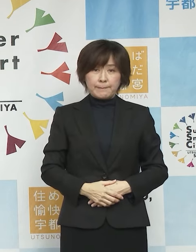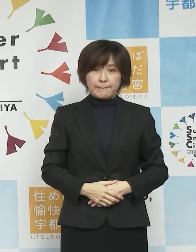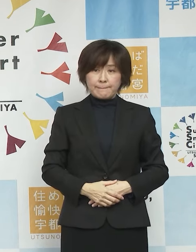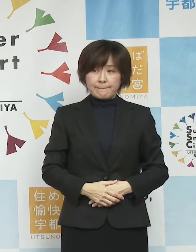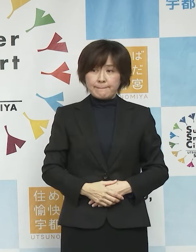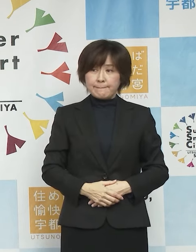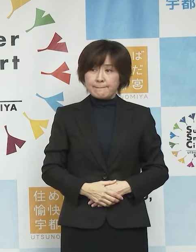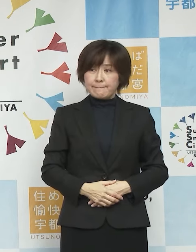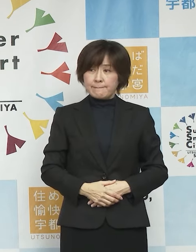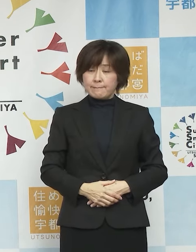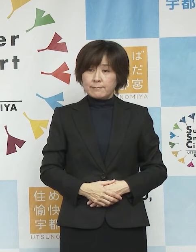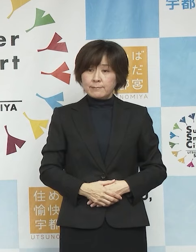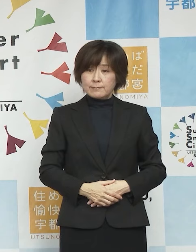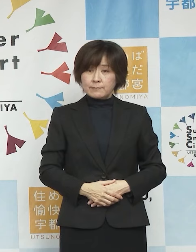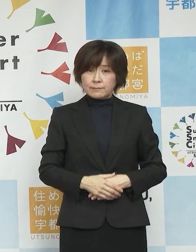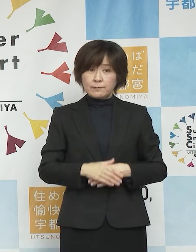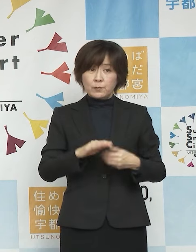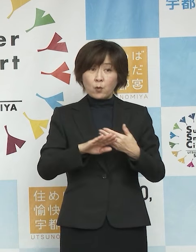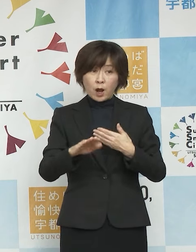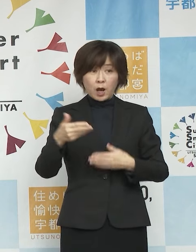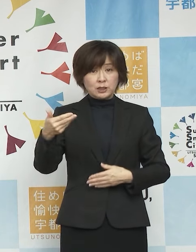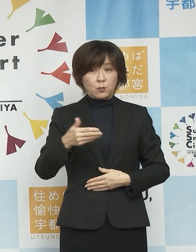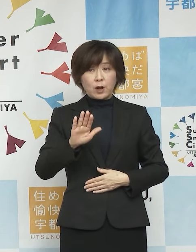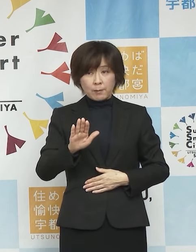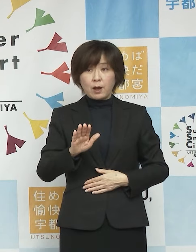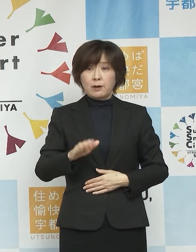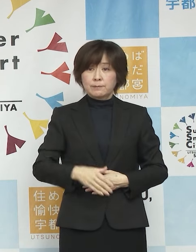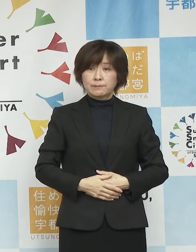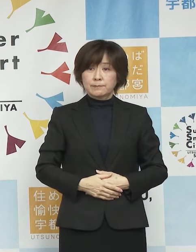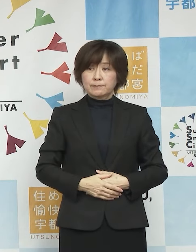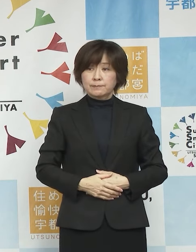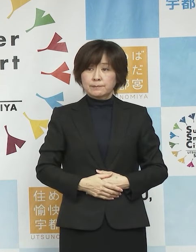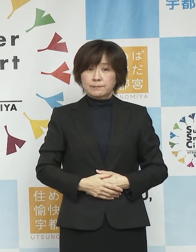よろしいですか。他に質問のある方、よろしくお願いいたします。